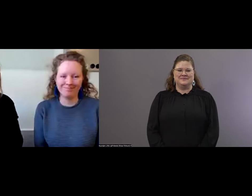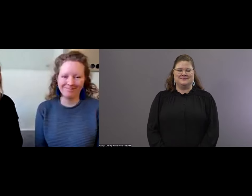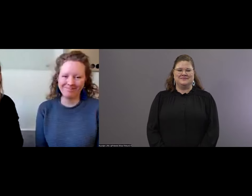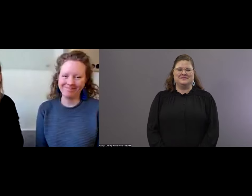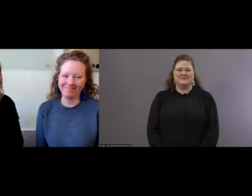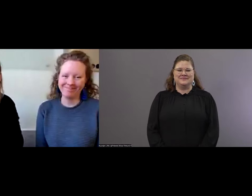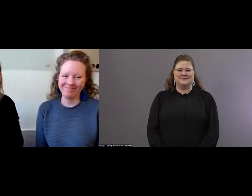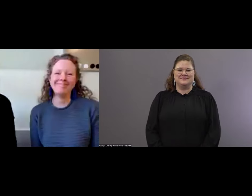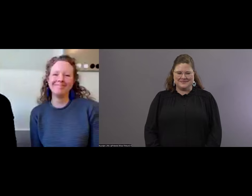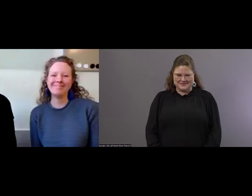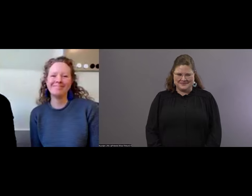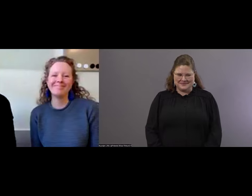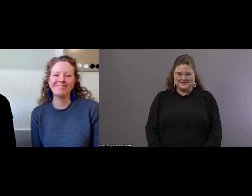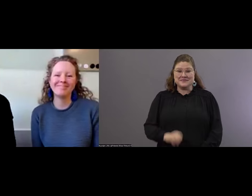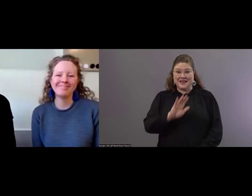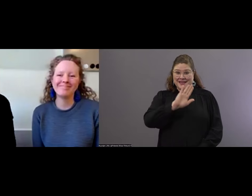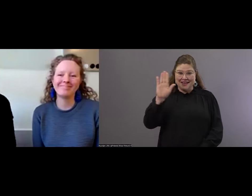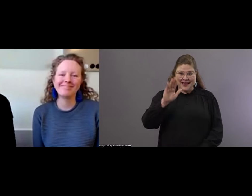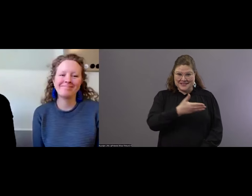Nyt näyttää oikein hyvältä. Hei kaikille.